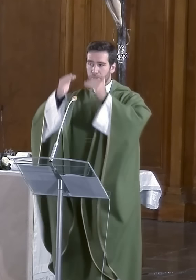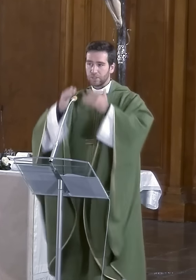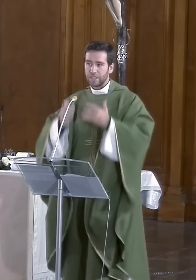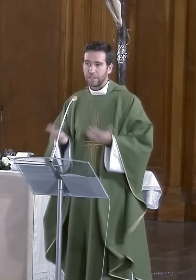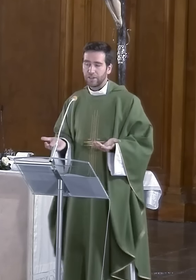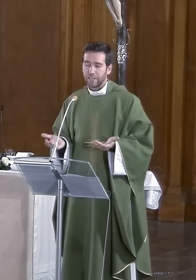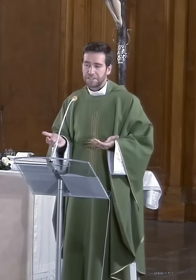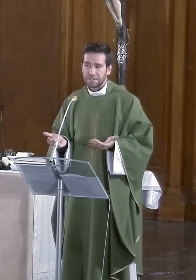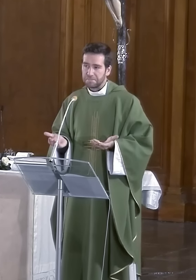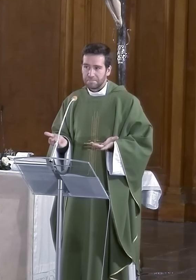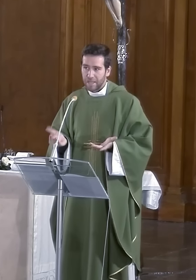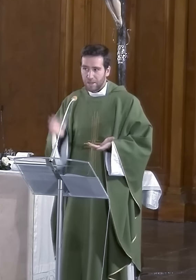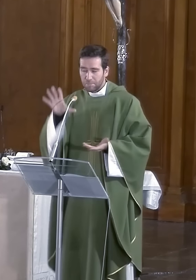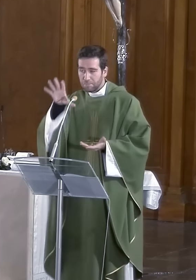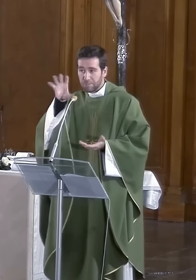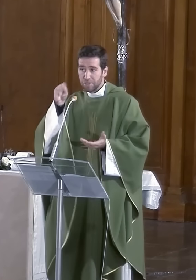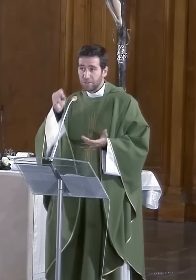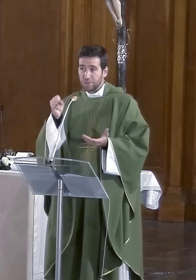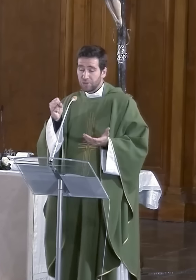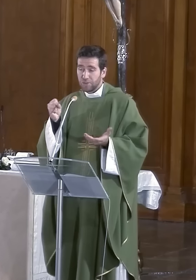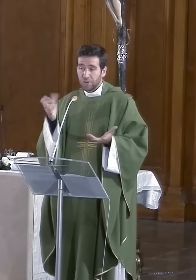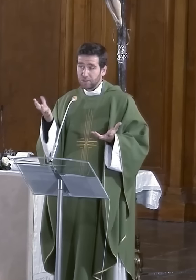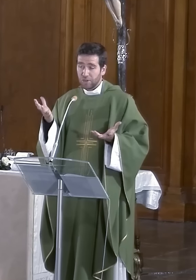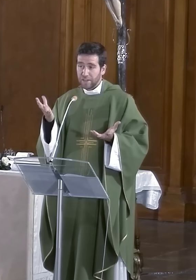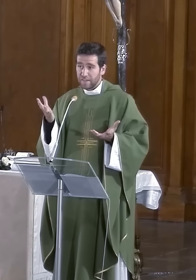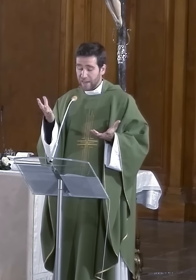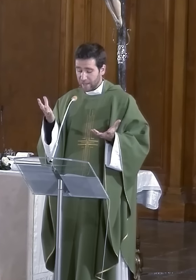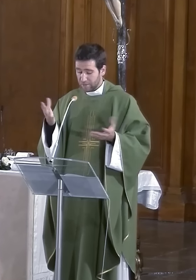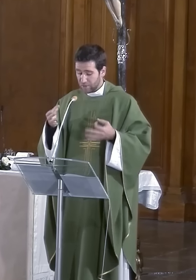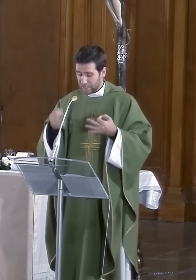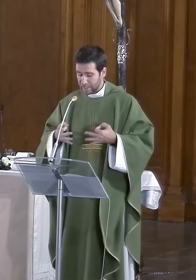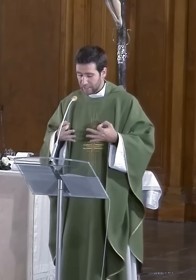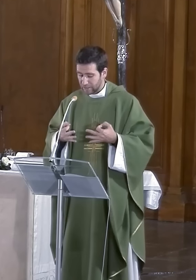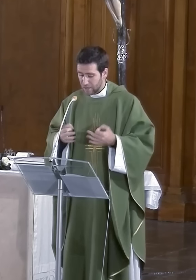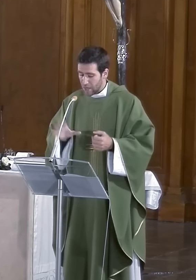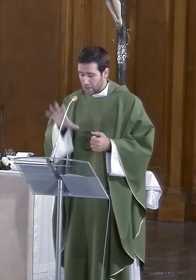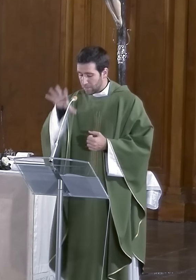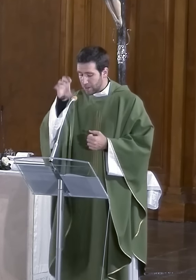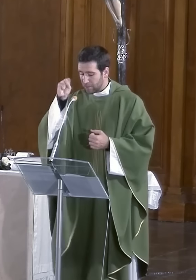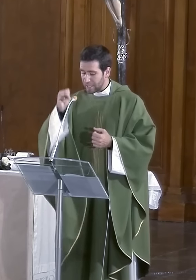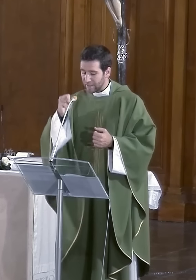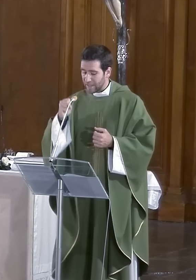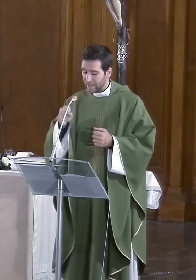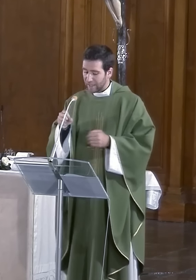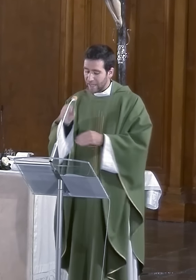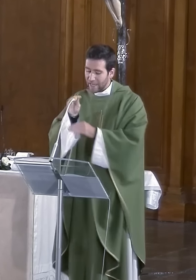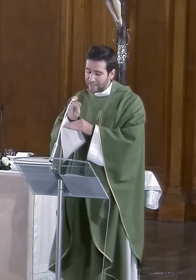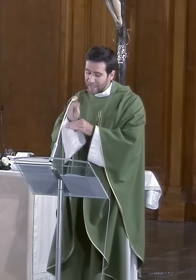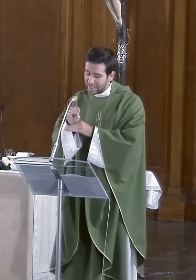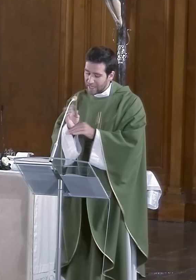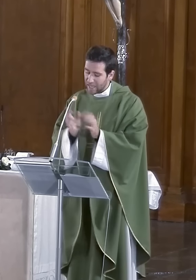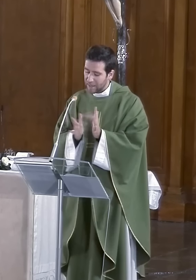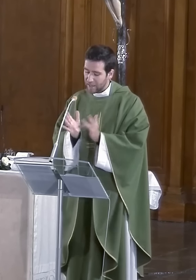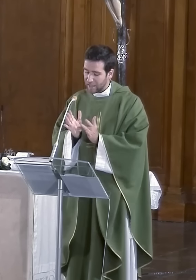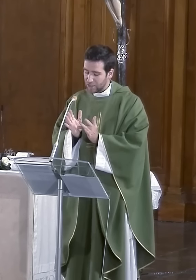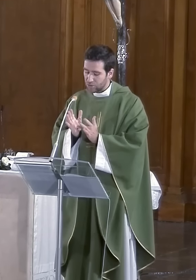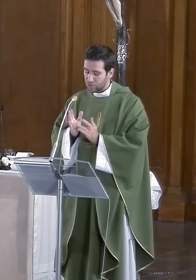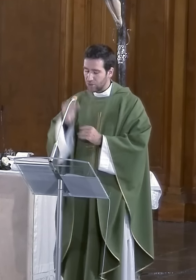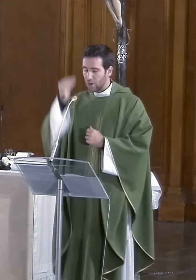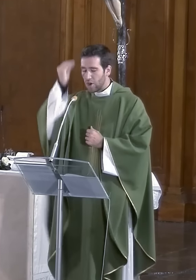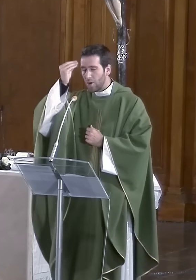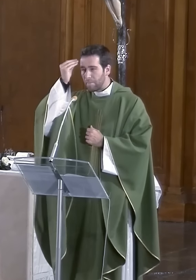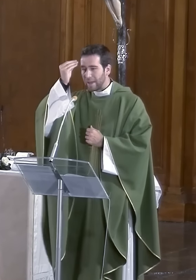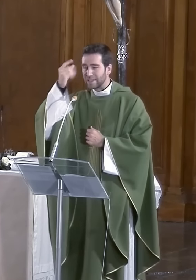escalando posiciones, pues no lo entenderá, no es así, ¿no? No podemos entender esta enseñanza de